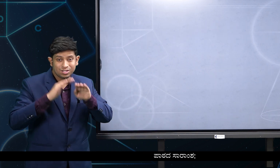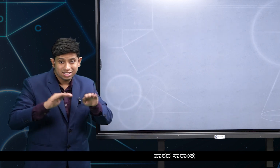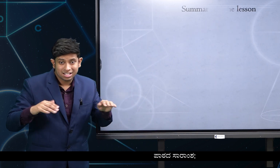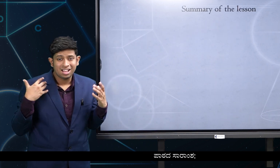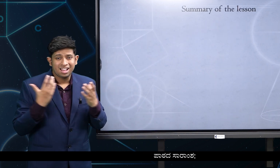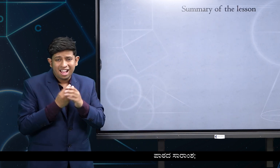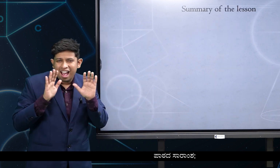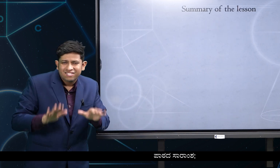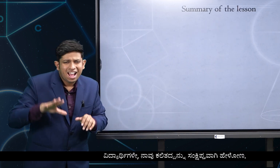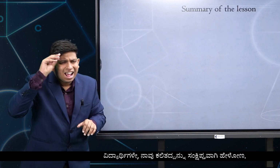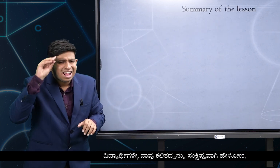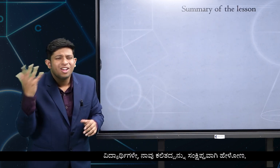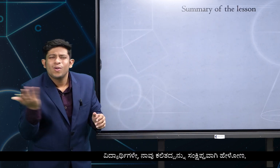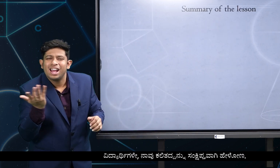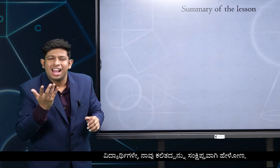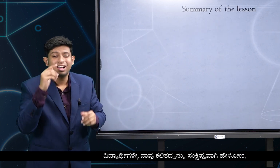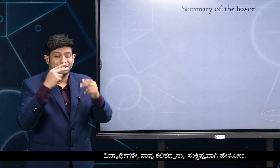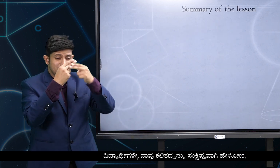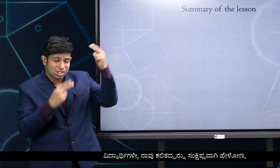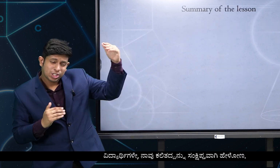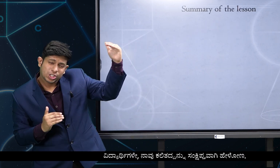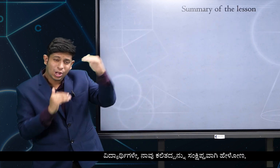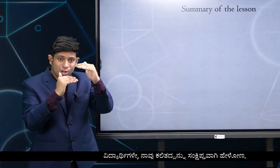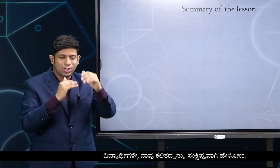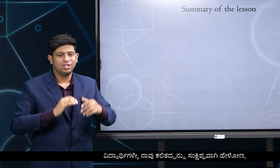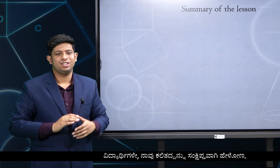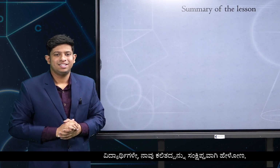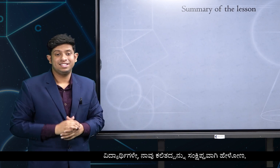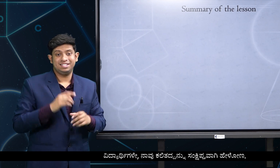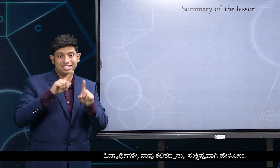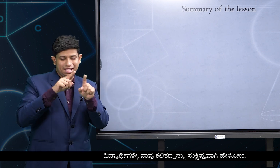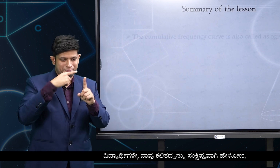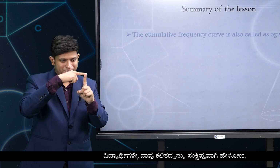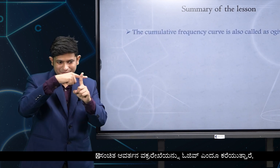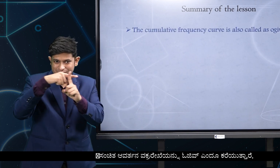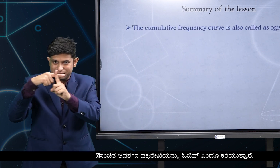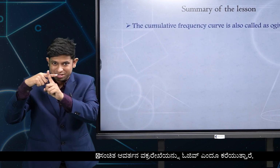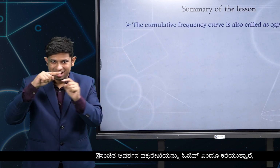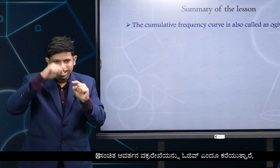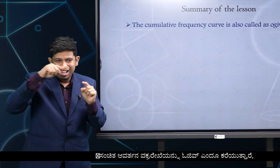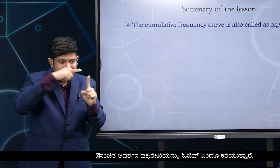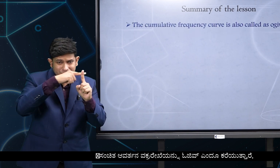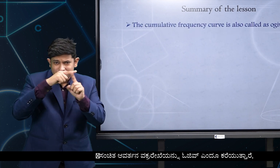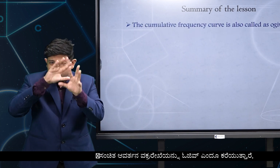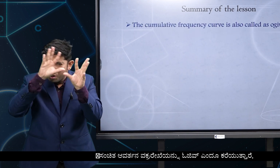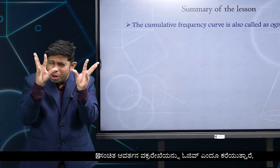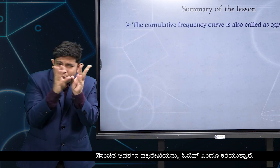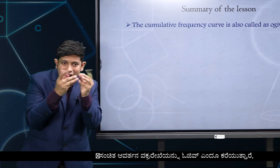ಪಾಠದ ಸಾರಾಂಶ. ವಿದ್ಯಾರ್ಥಿಗಳಿಗೆ ನಾವು ಕಲಿತದ್ದನ್ನು ಸಂಕ್ಷಿಪ್ತವಾಗಿ ಹೇಳೋಣ. ಸಂಚಿತ ಆವರ್ತನ ವಕ್ರರೇಖೆಯನ್ನು ಓಜಿವ್